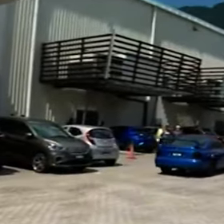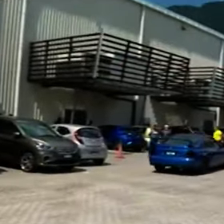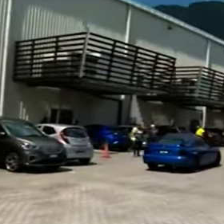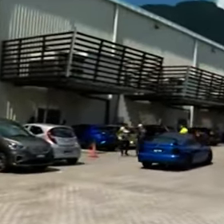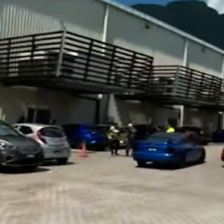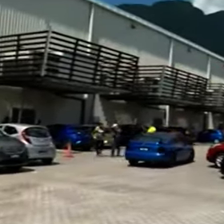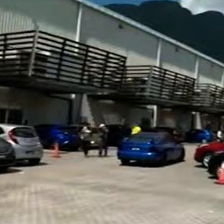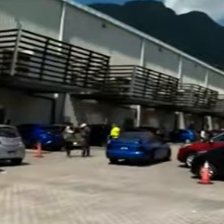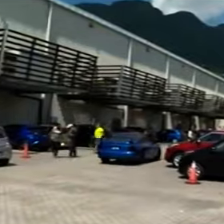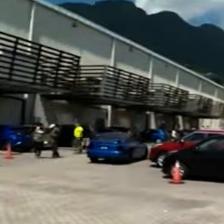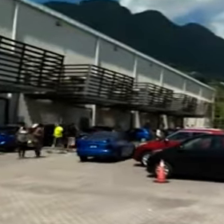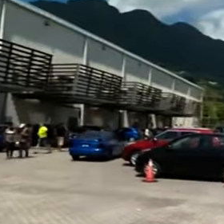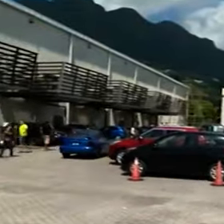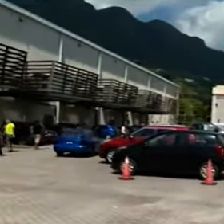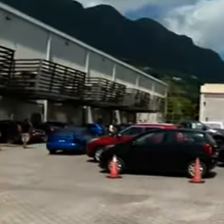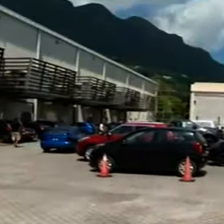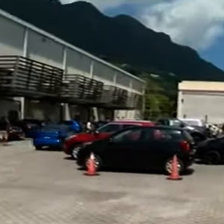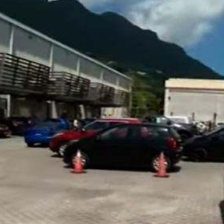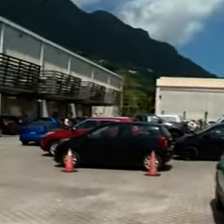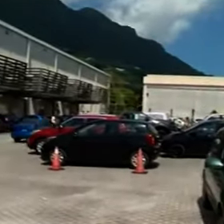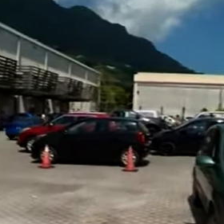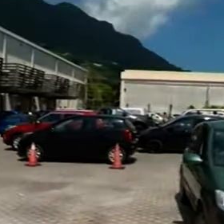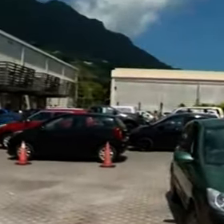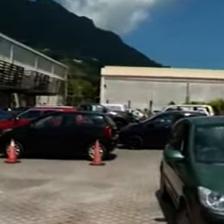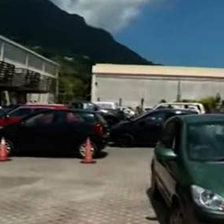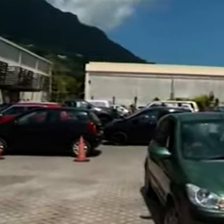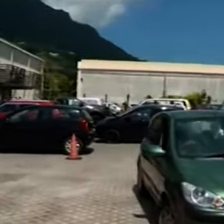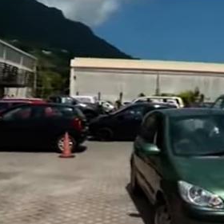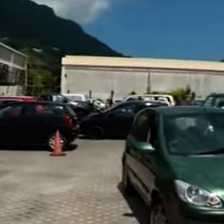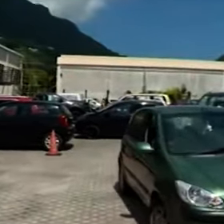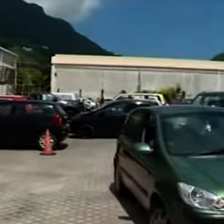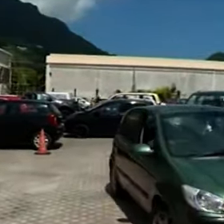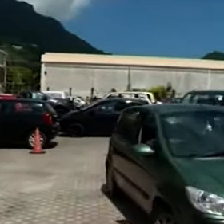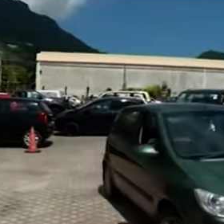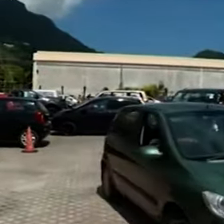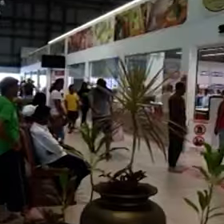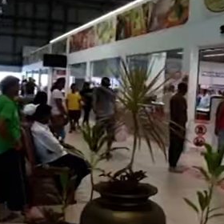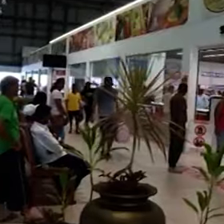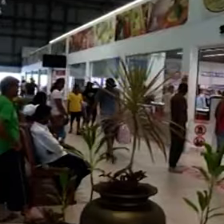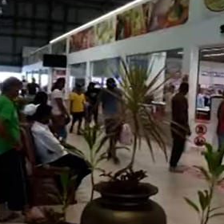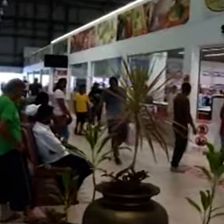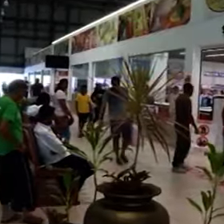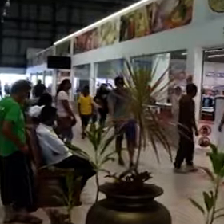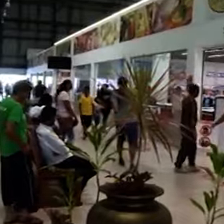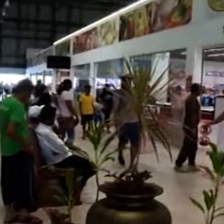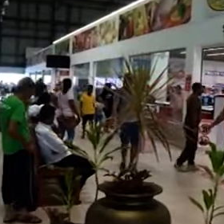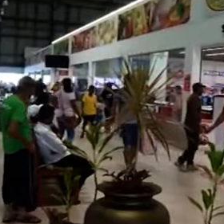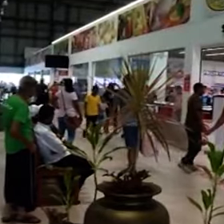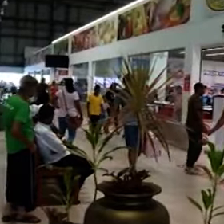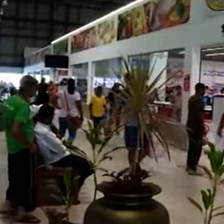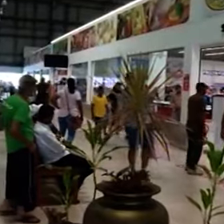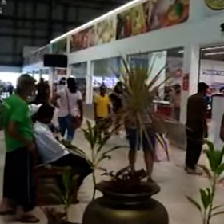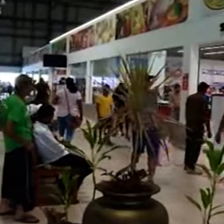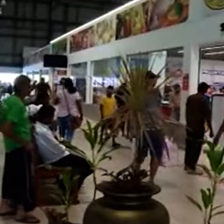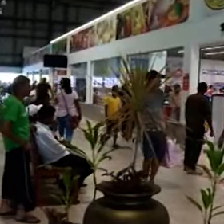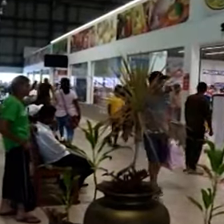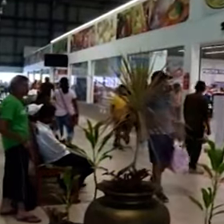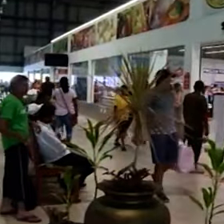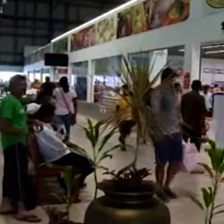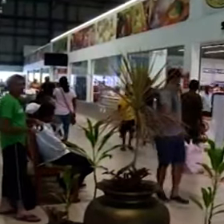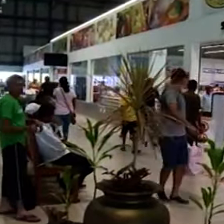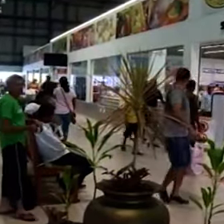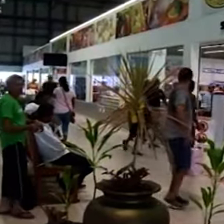est situation vers 10h bon matin, il y a un grand lani de hypermarket et du monde qui